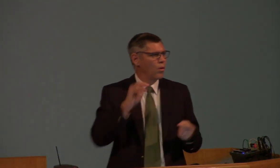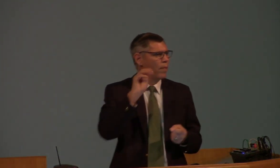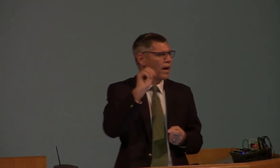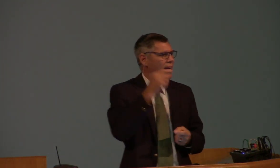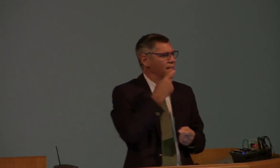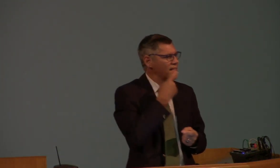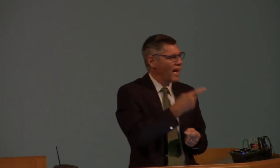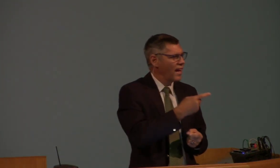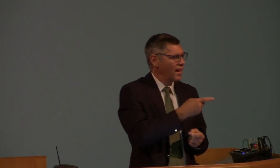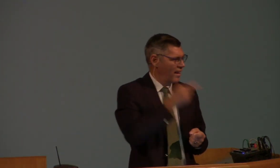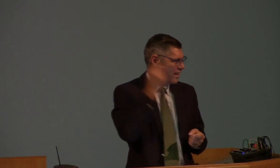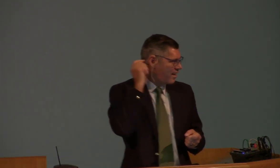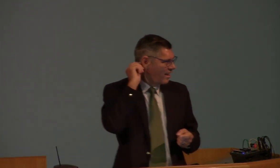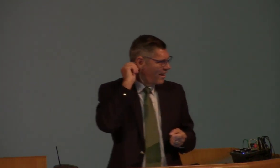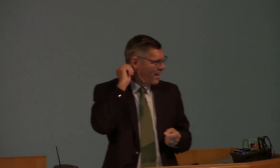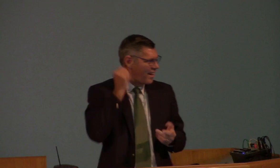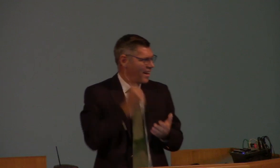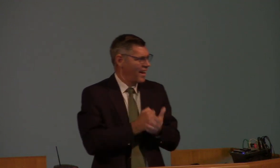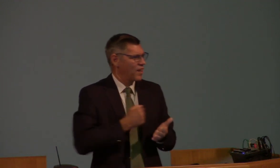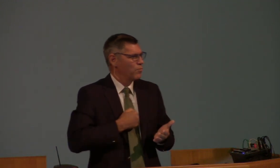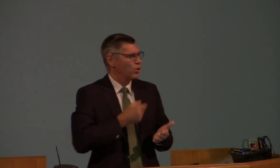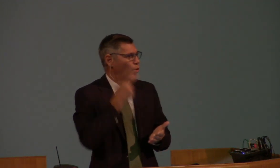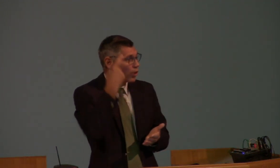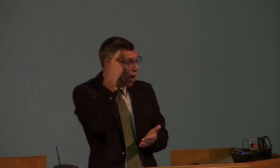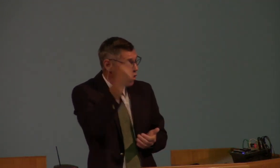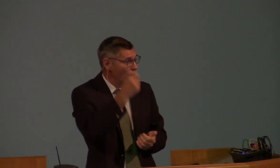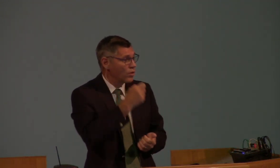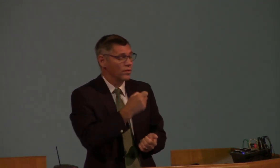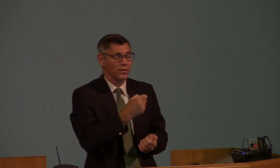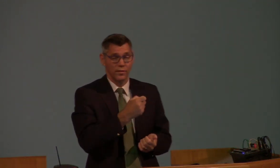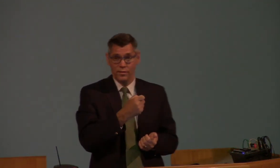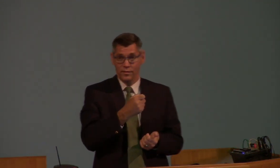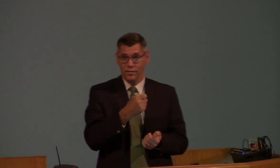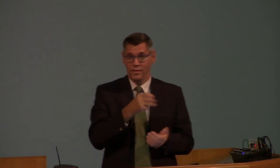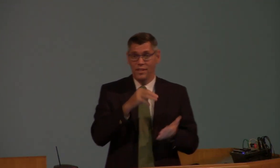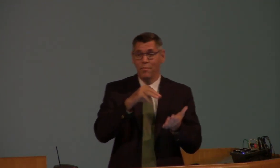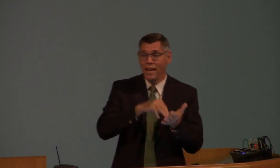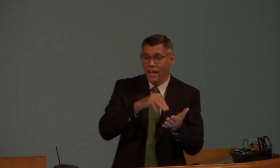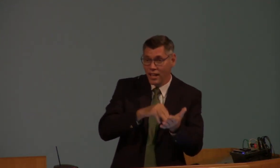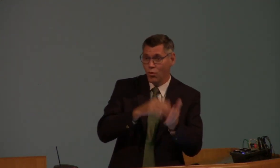Marie sê, ek moet onthou die manier hoe ons bid.